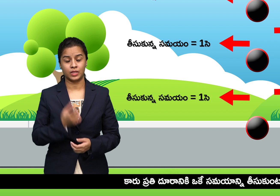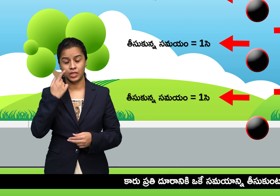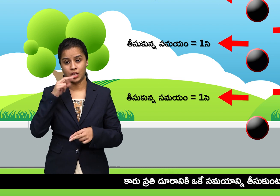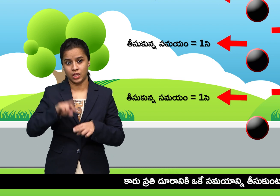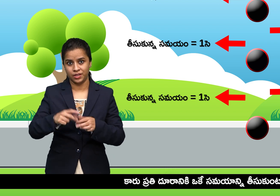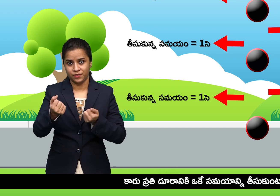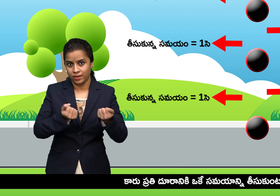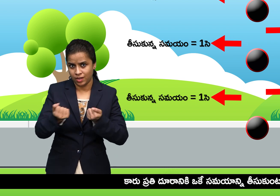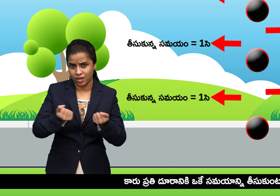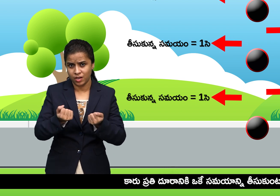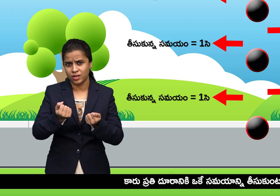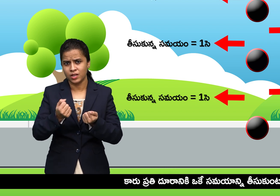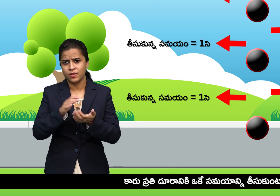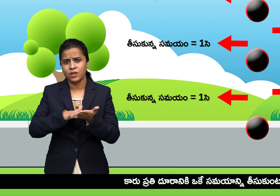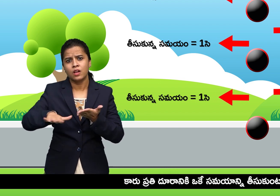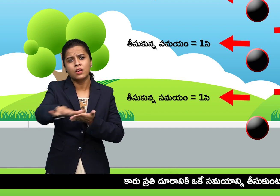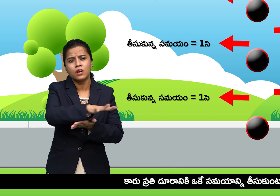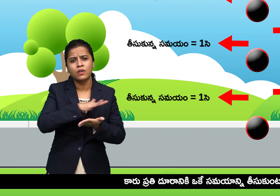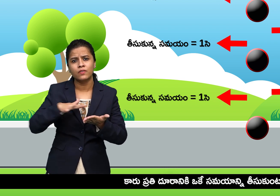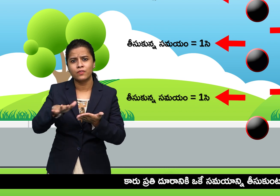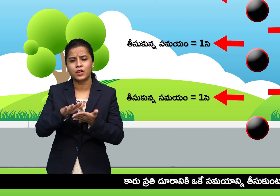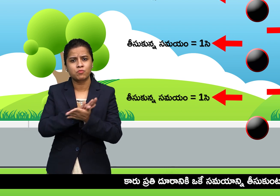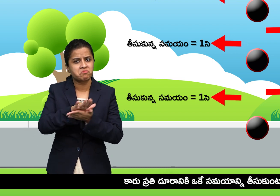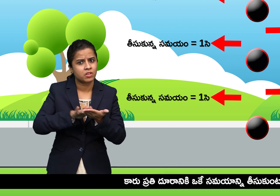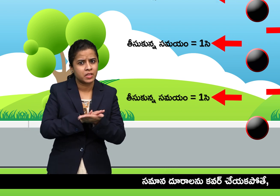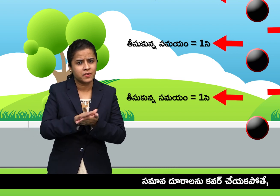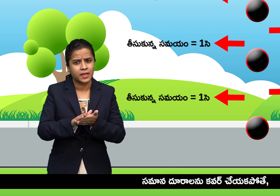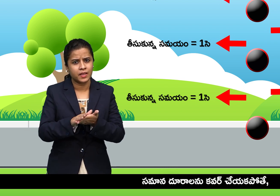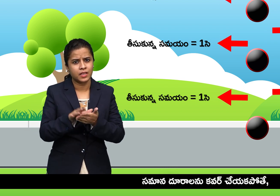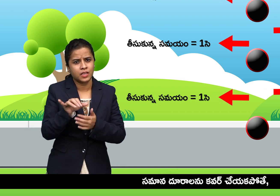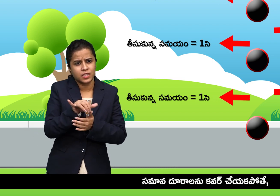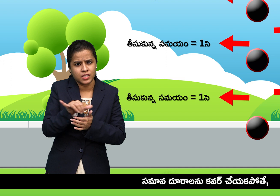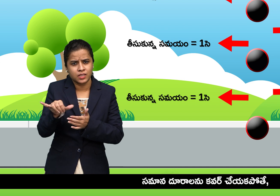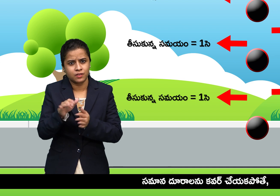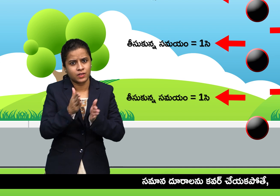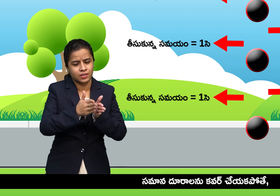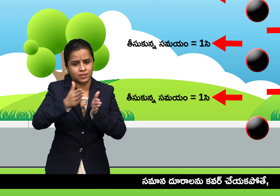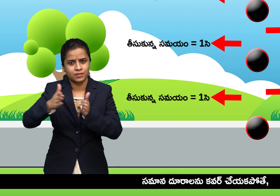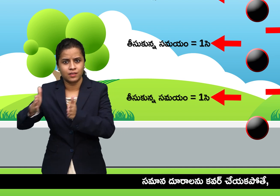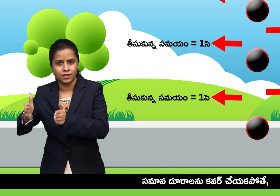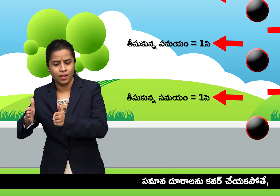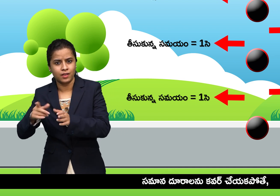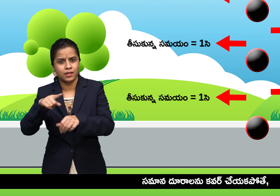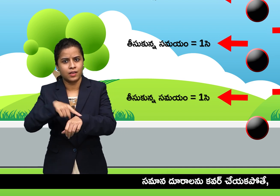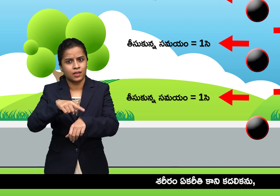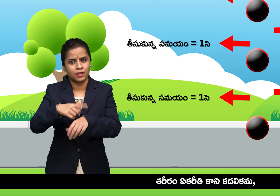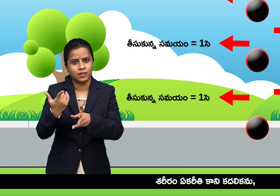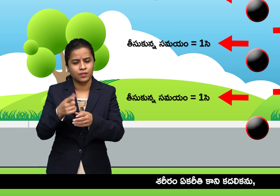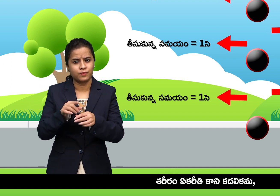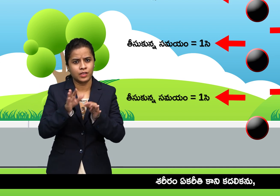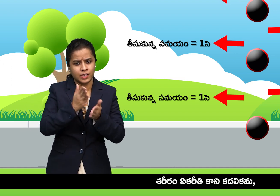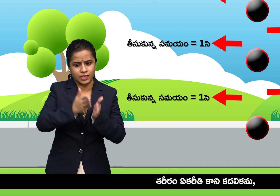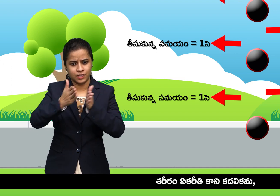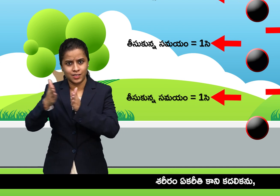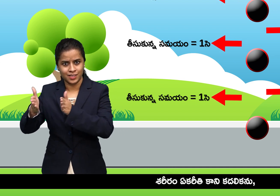కారు ప్రతి దూరానికి ఒకే సమయాన్ని తీసుకుంటూ సమాన దూరాలను కవర్ చేయకపోతే